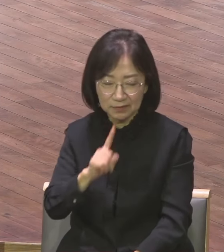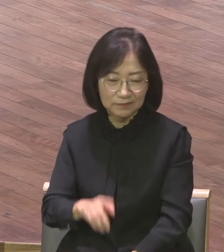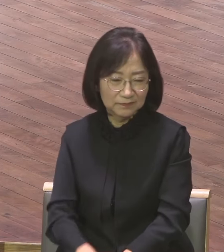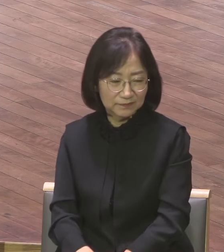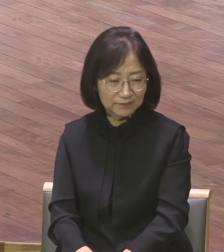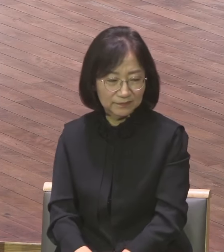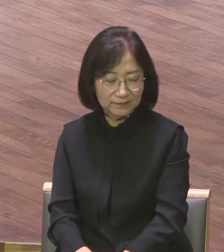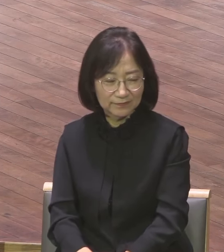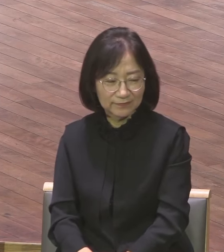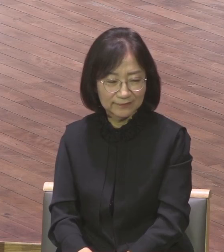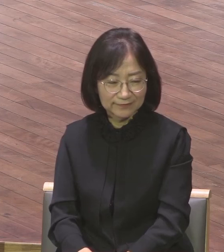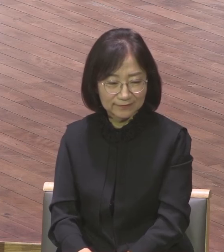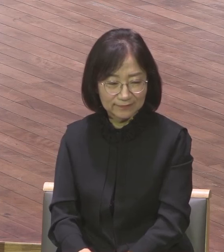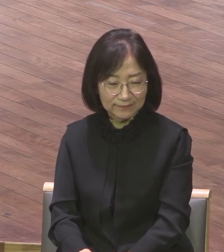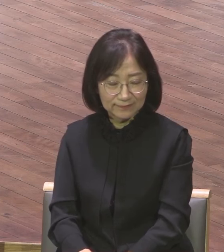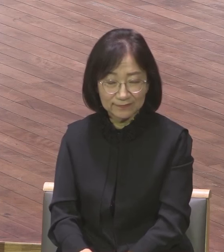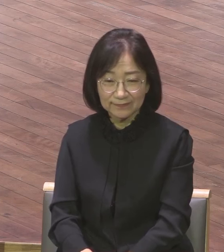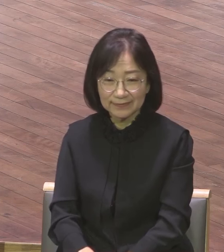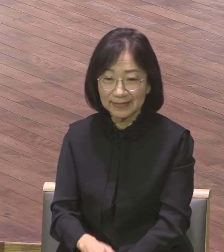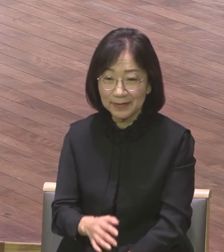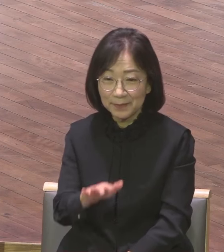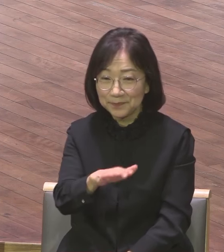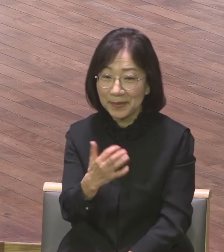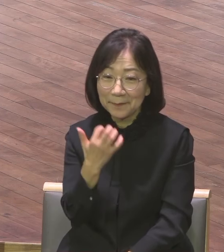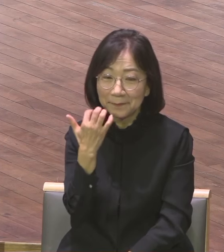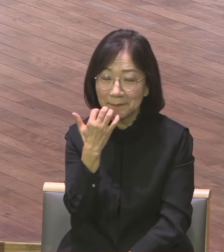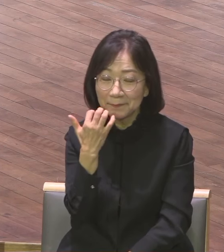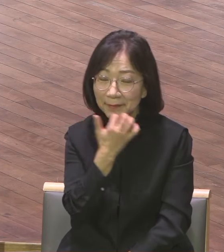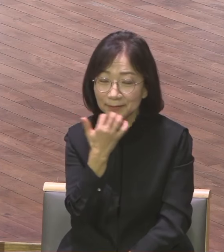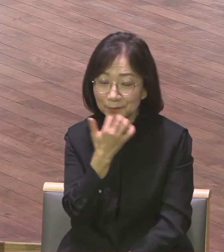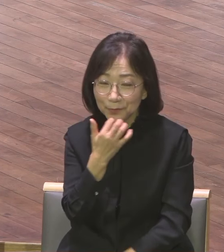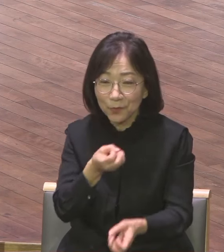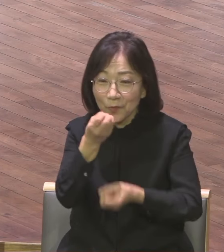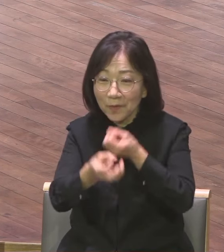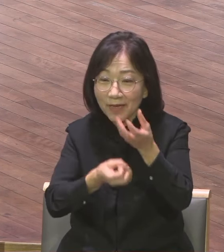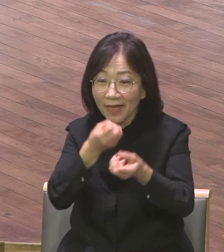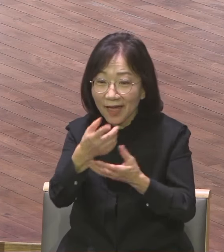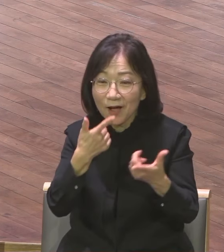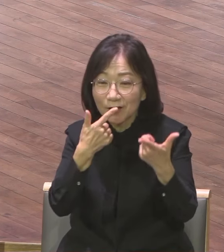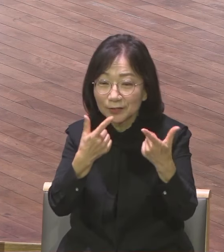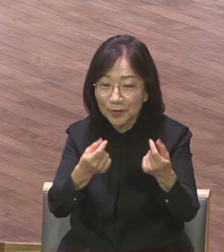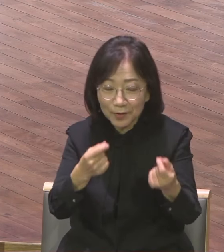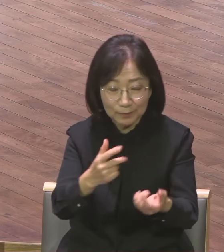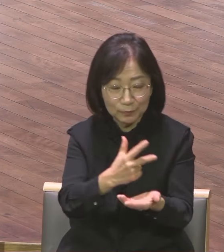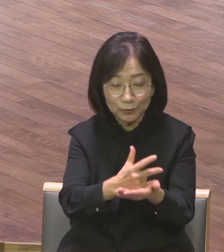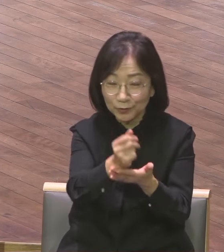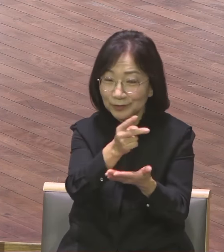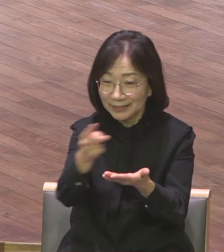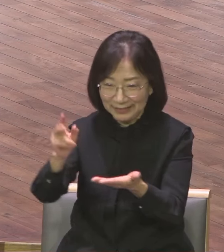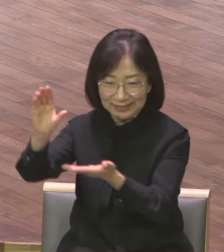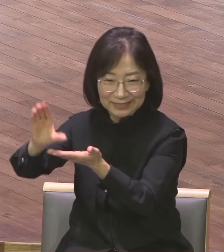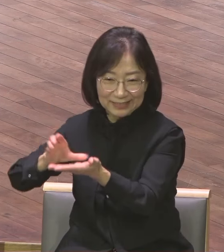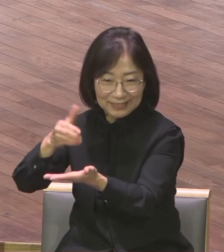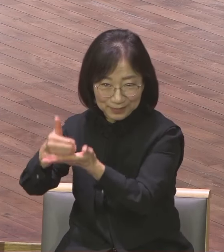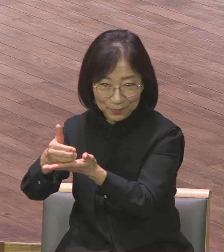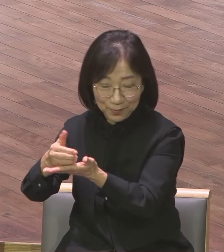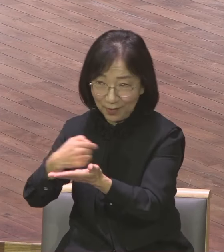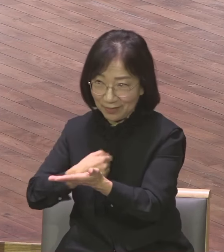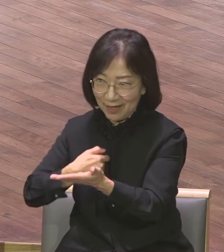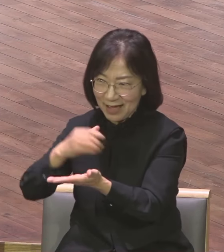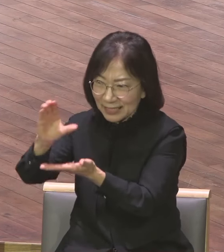우리는 사도 베드로가 마태복음 심장 심지에서 고백한 것처럼 주는 나의